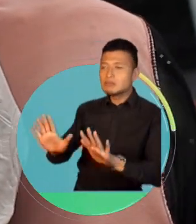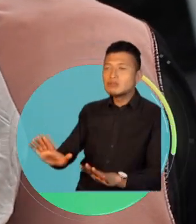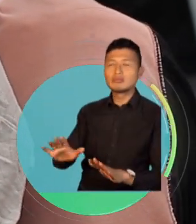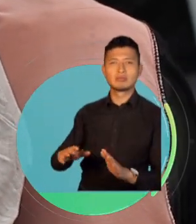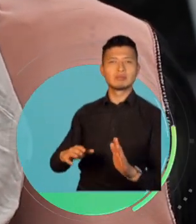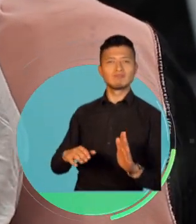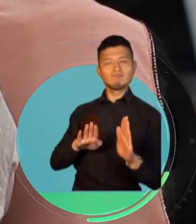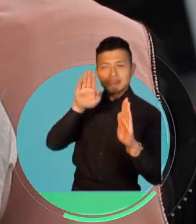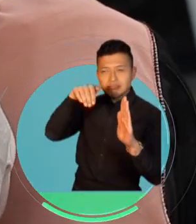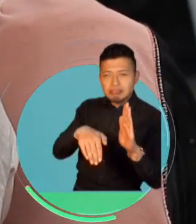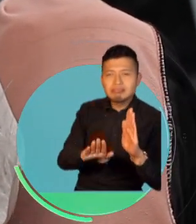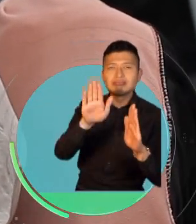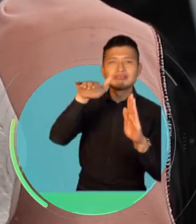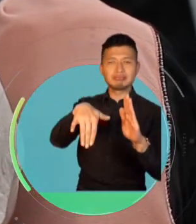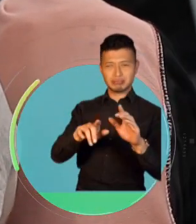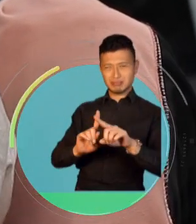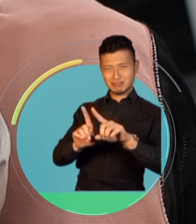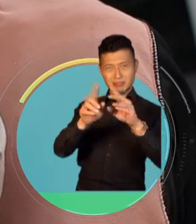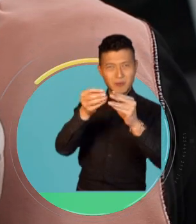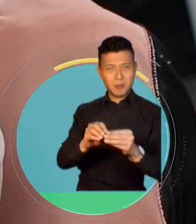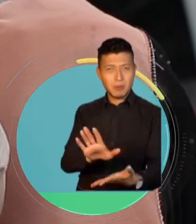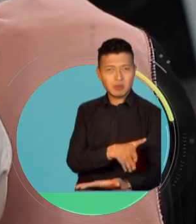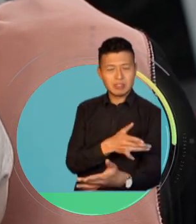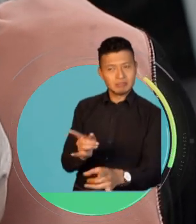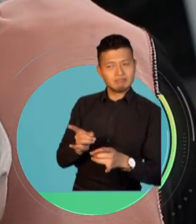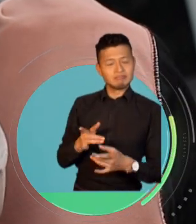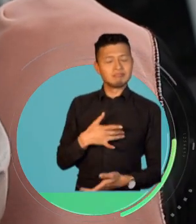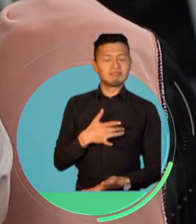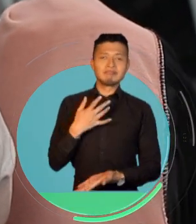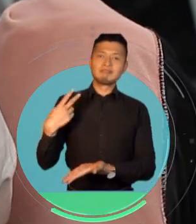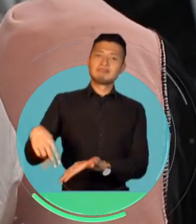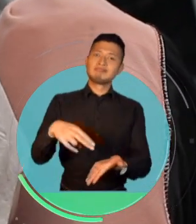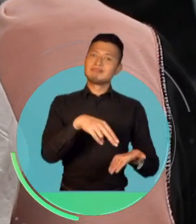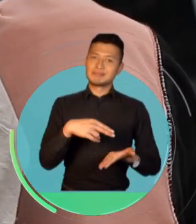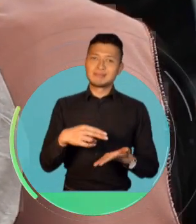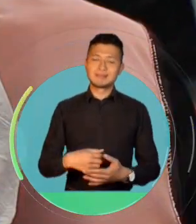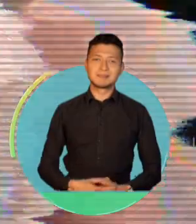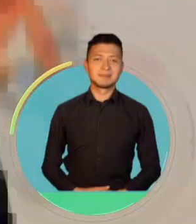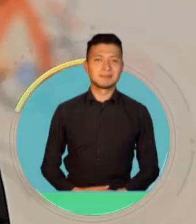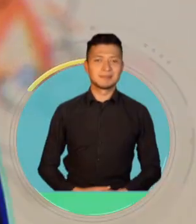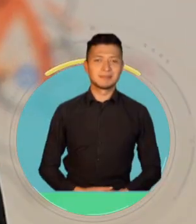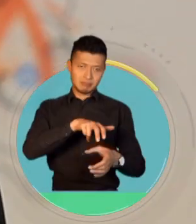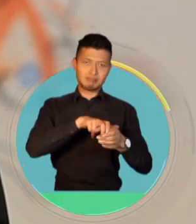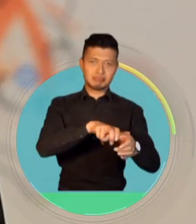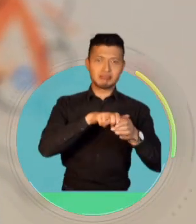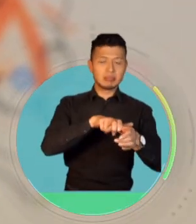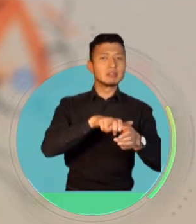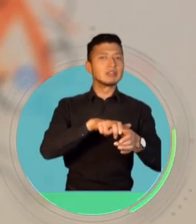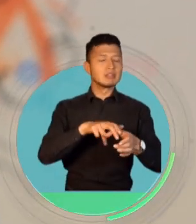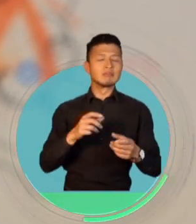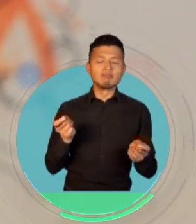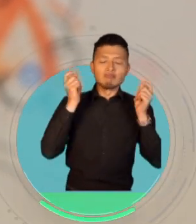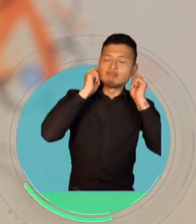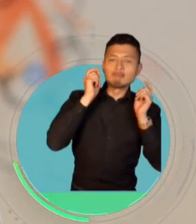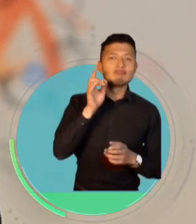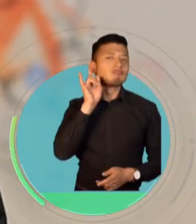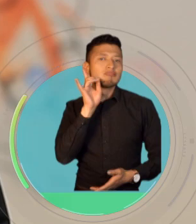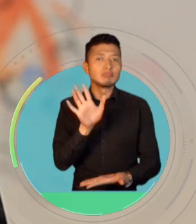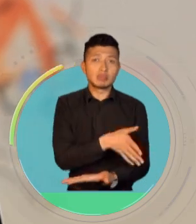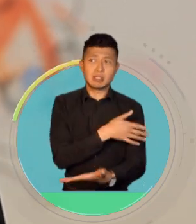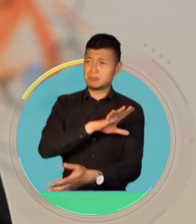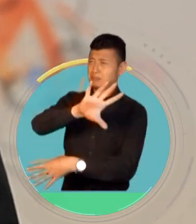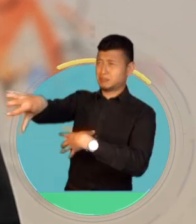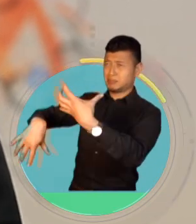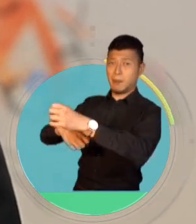por sus ritmos por sus diferentes variaciones y por lo que me hace sentir cuando hay vio la música en el transporte público